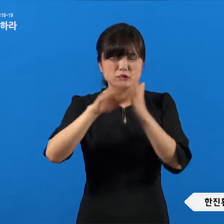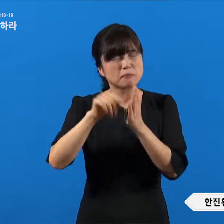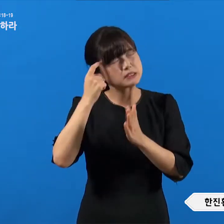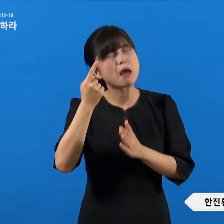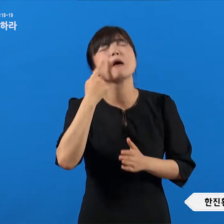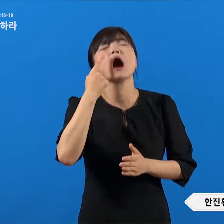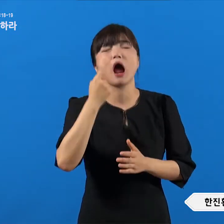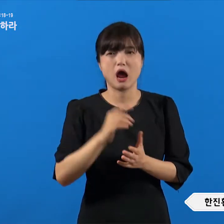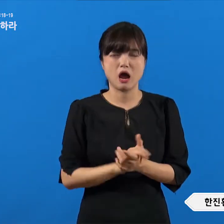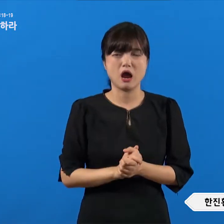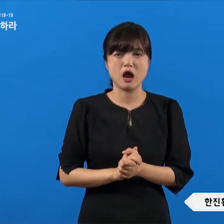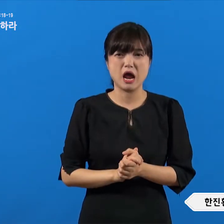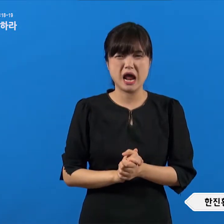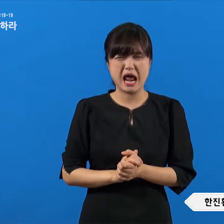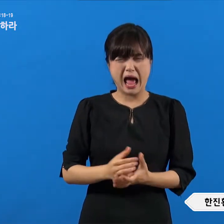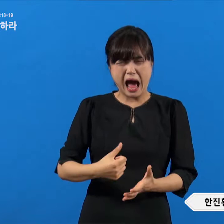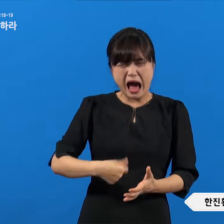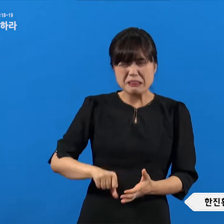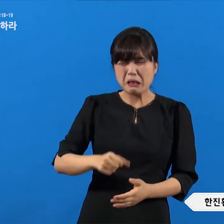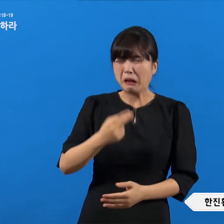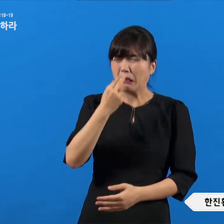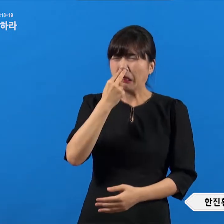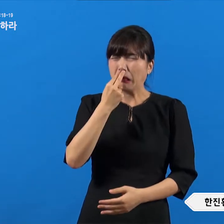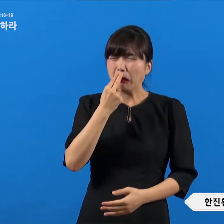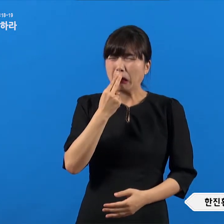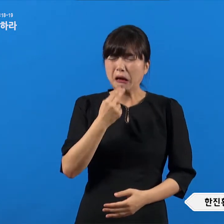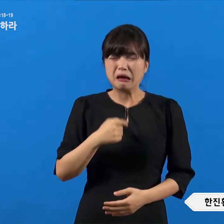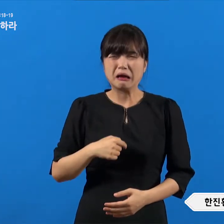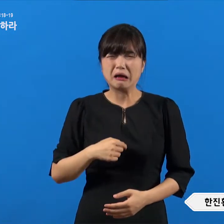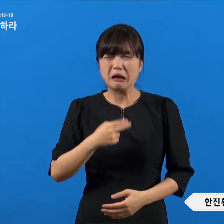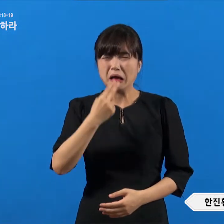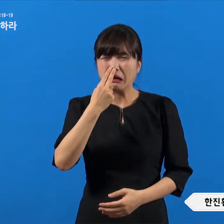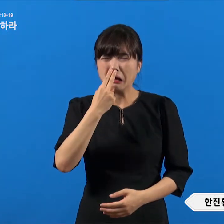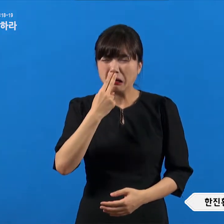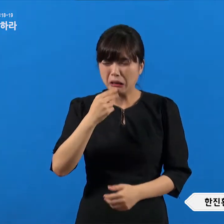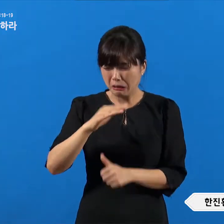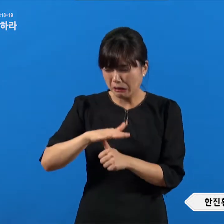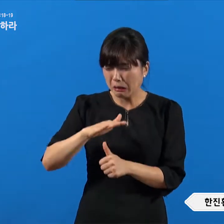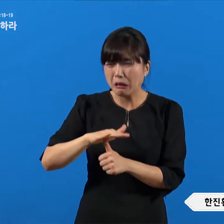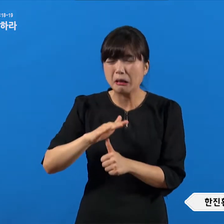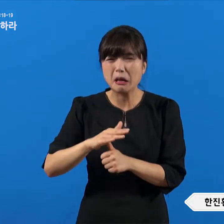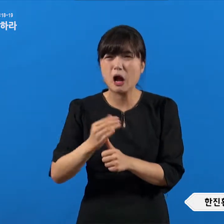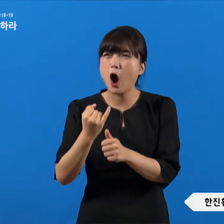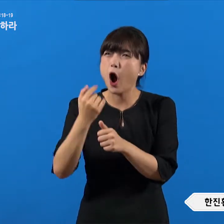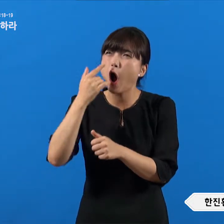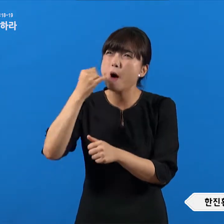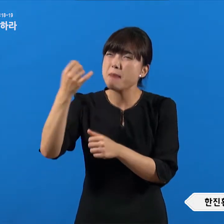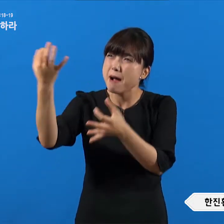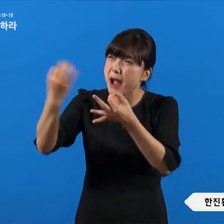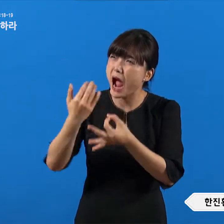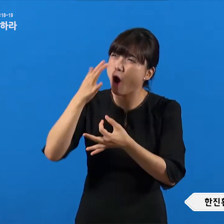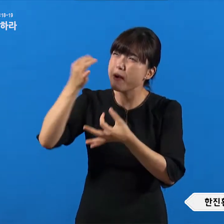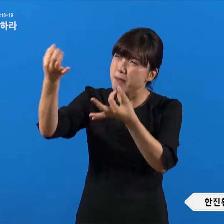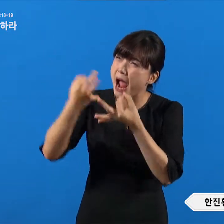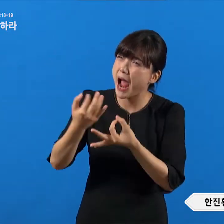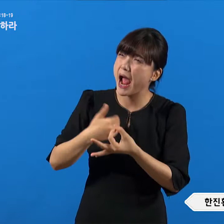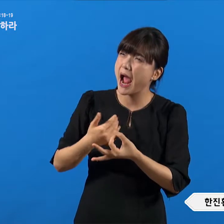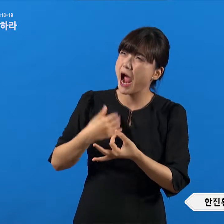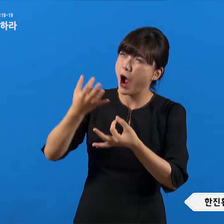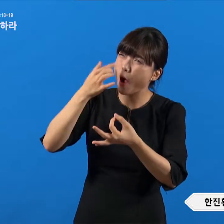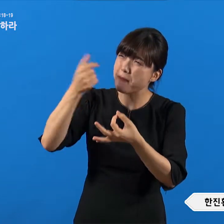한번 생각해 보십시오. 아주 꼬맹이였을 때 그때 얼마나 엄마에게 인정받고 싶어